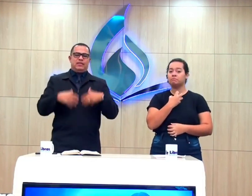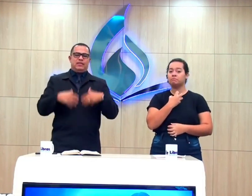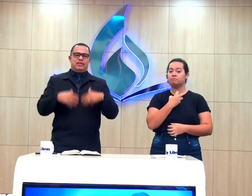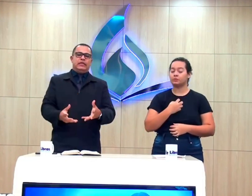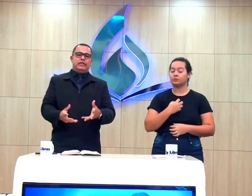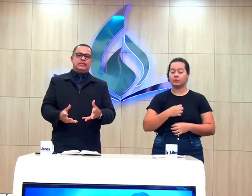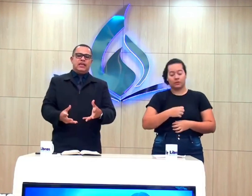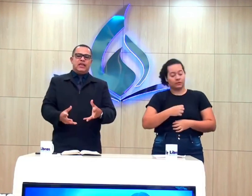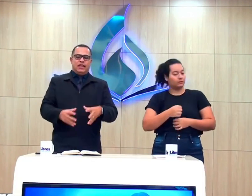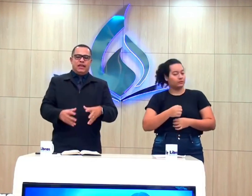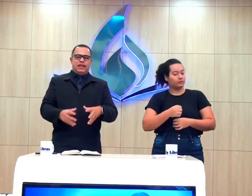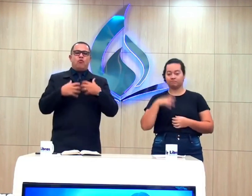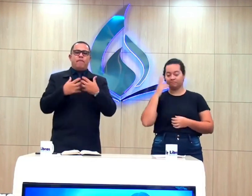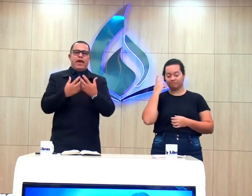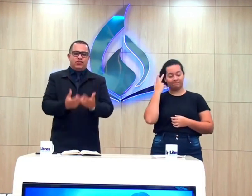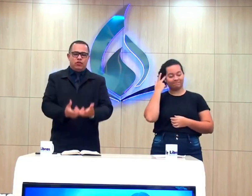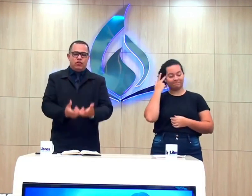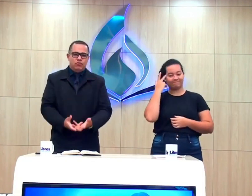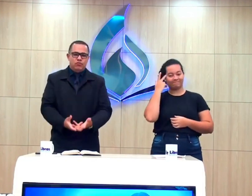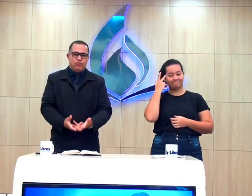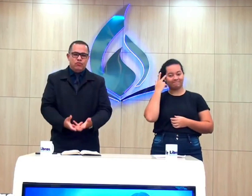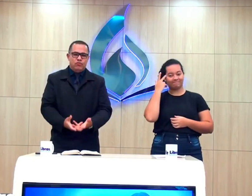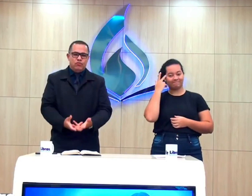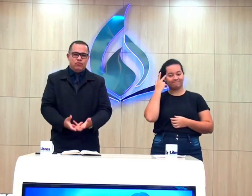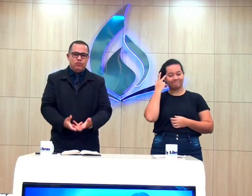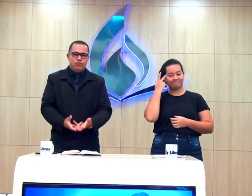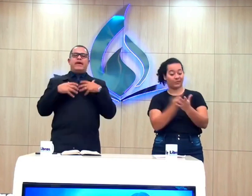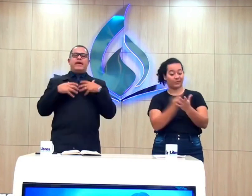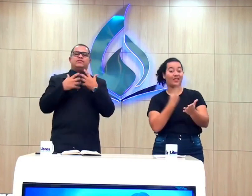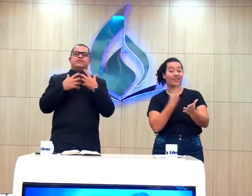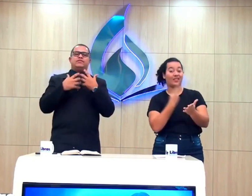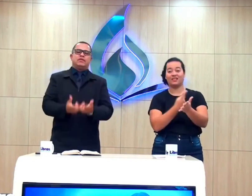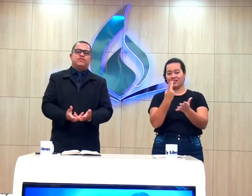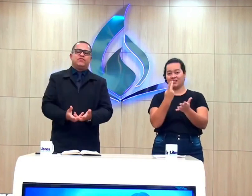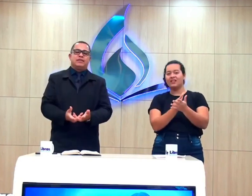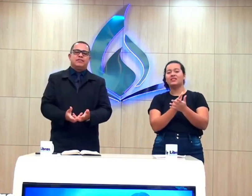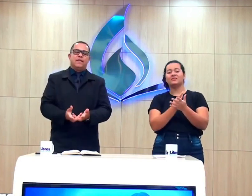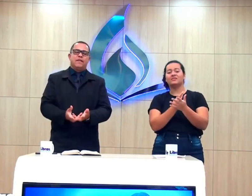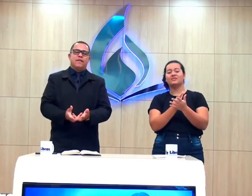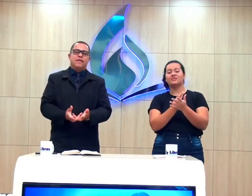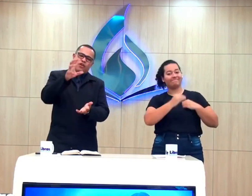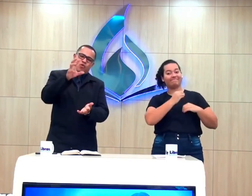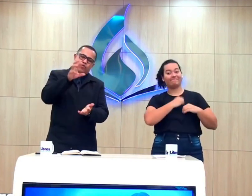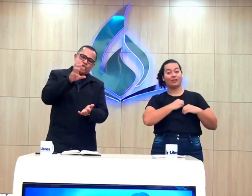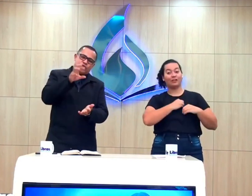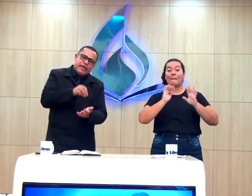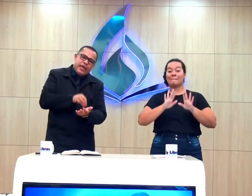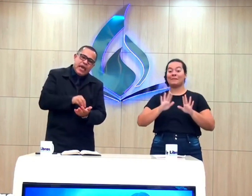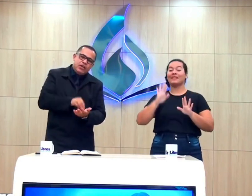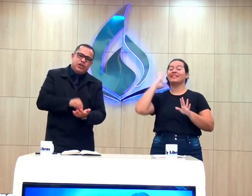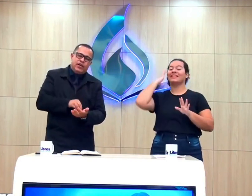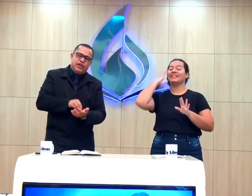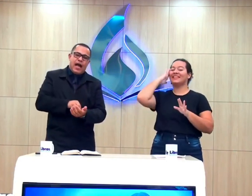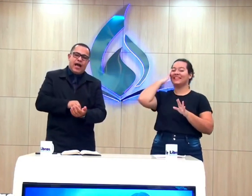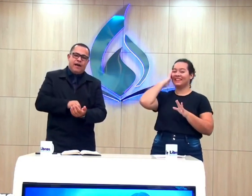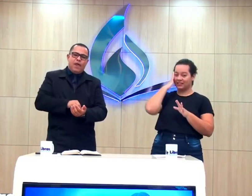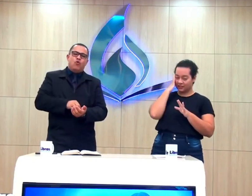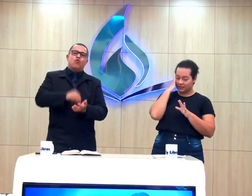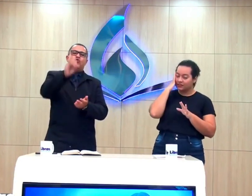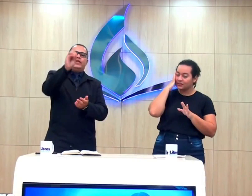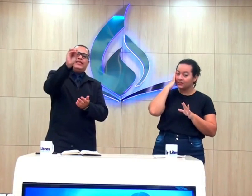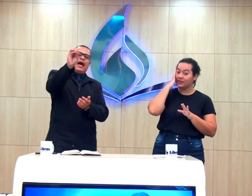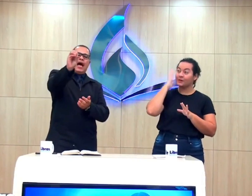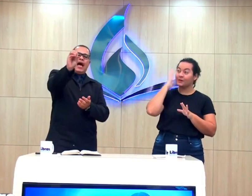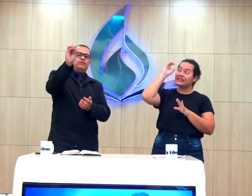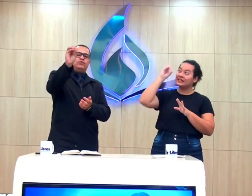essas ações, Davi comete alguns erros, Davi comete algumas falhas, mas ele consegue enxergar